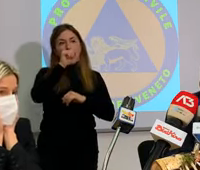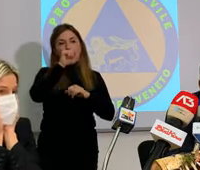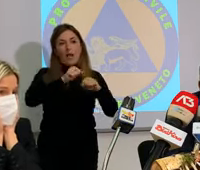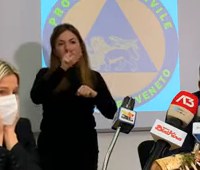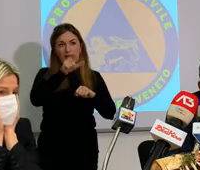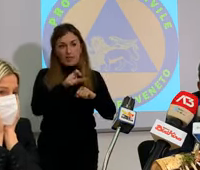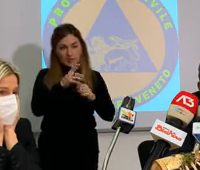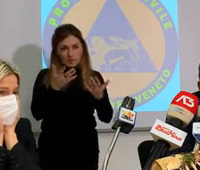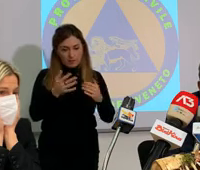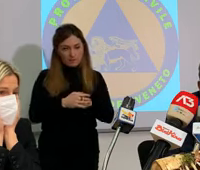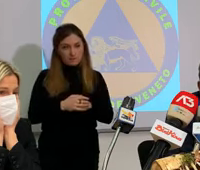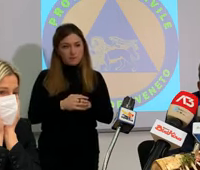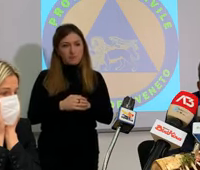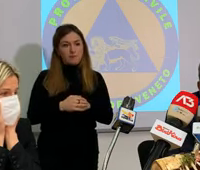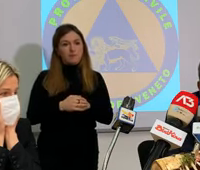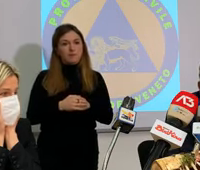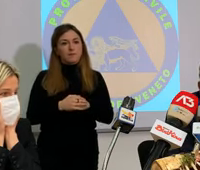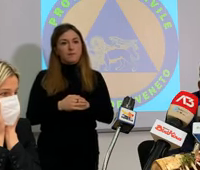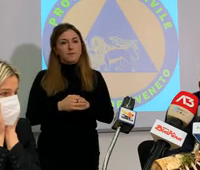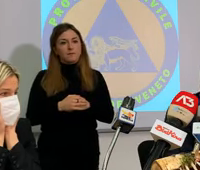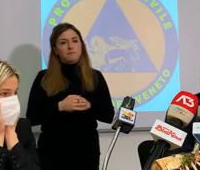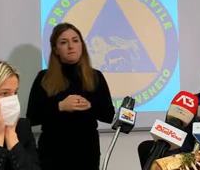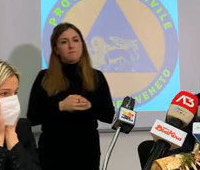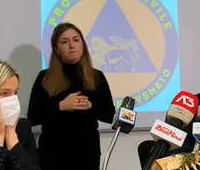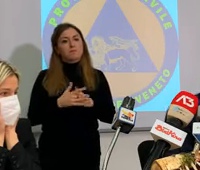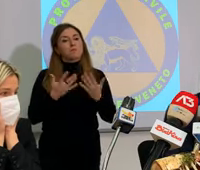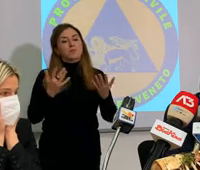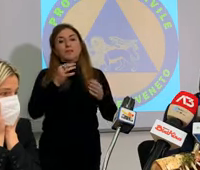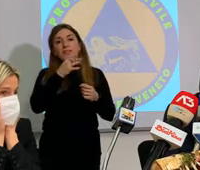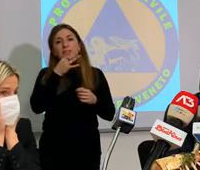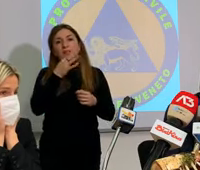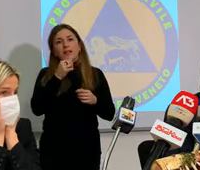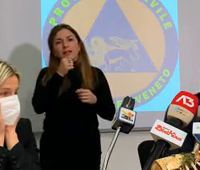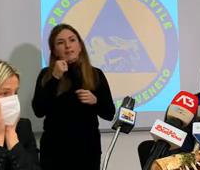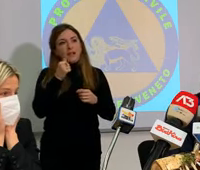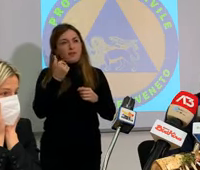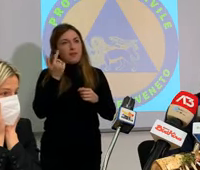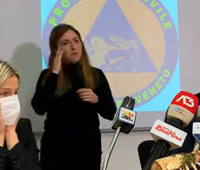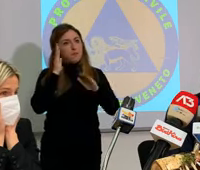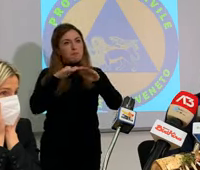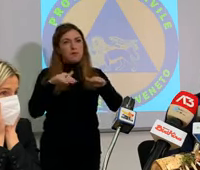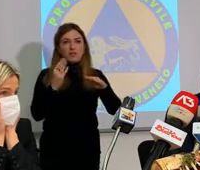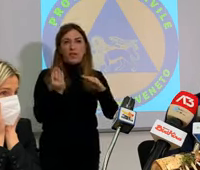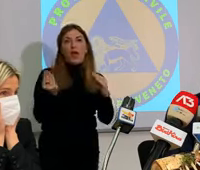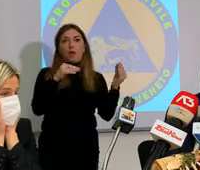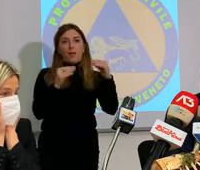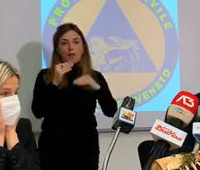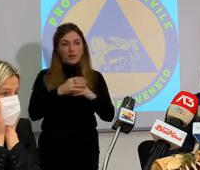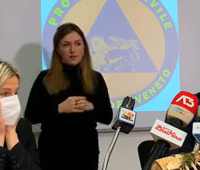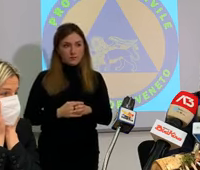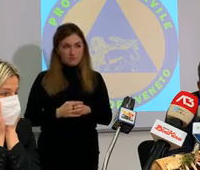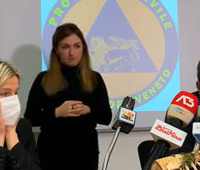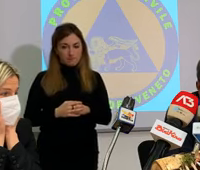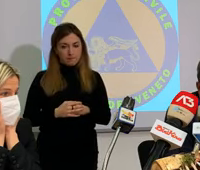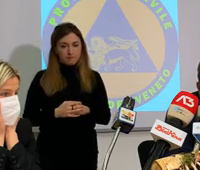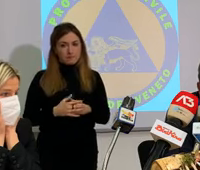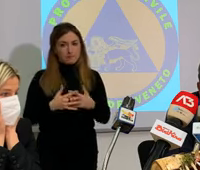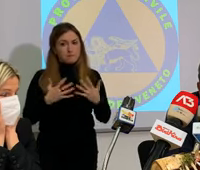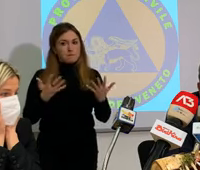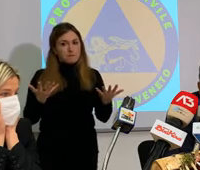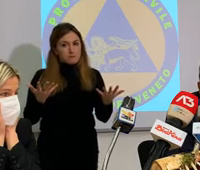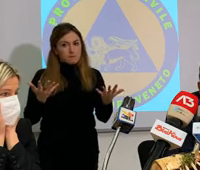che richiedeva la creazione ex novo di posti letto in questo caso la delibera che poi stata trasmessa